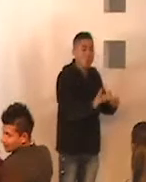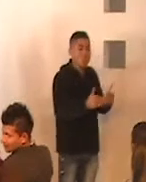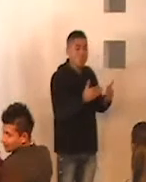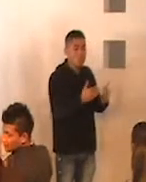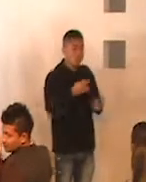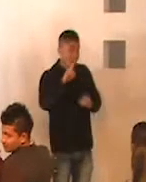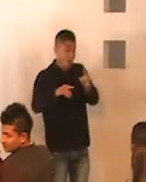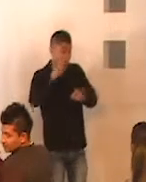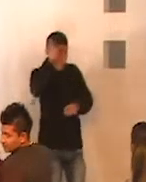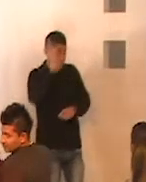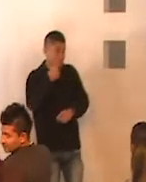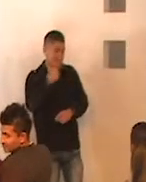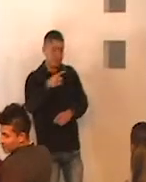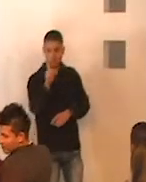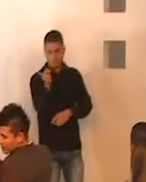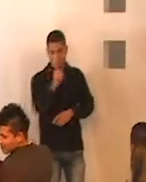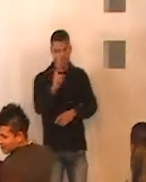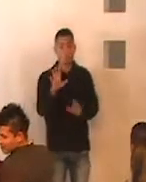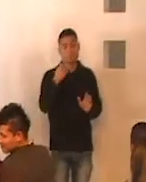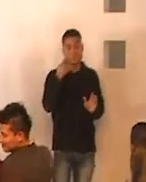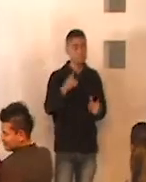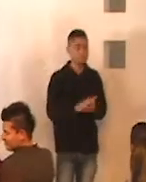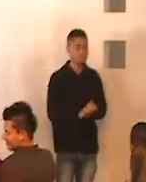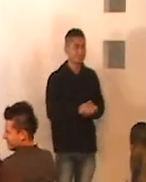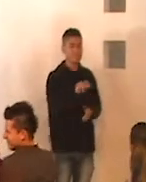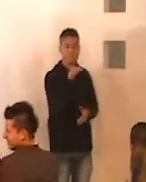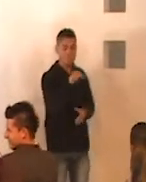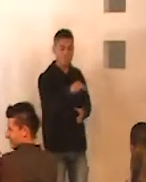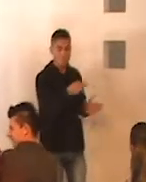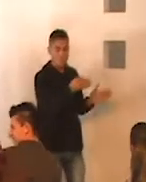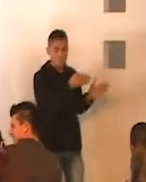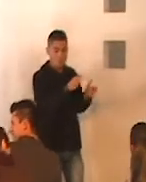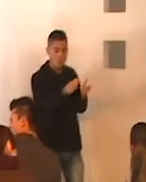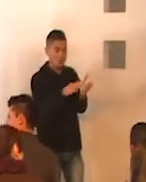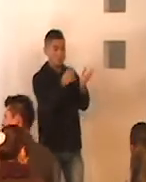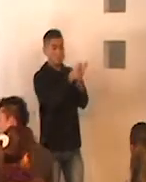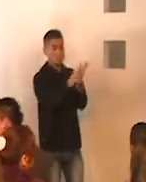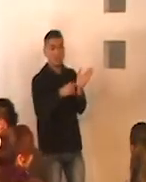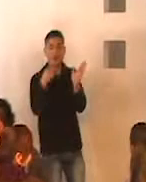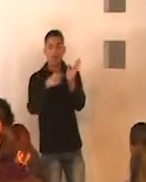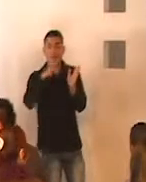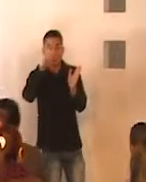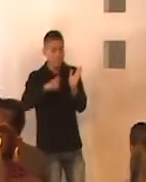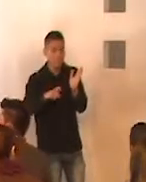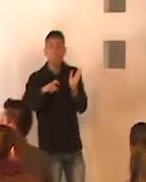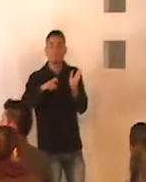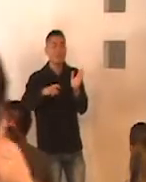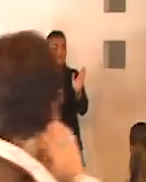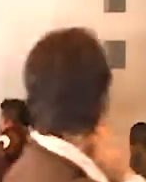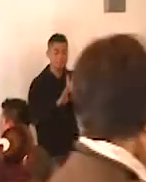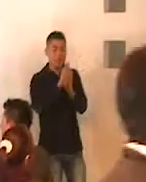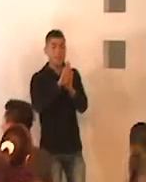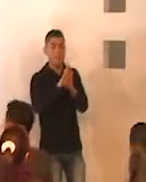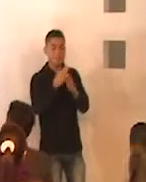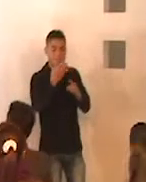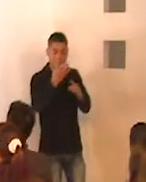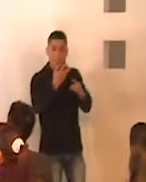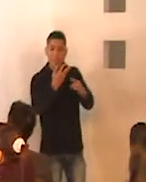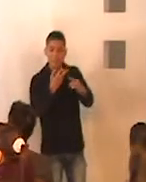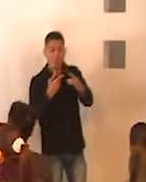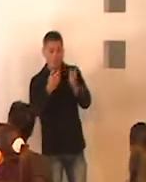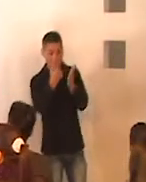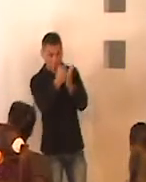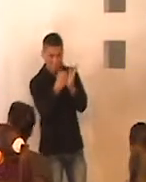para este grado están determinados estos logros y si no los alcanzan, pues definitivamente ellos no les reportaron una acción de paz. Entonces,